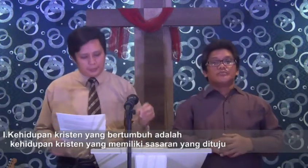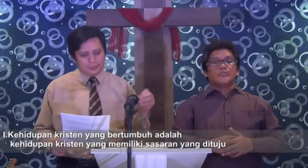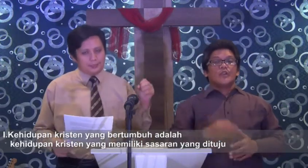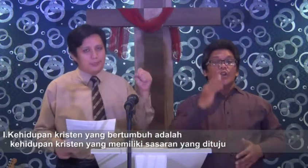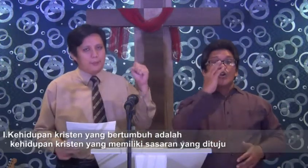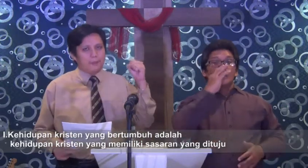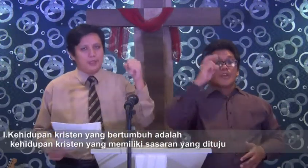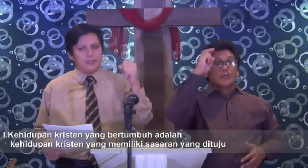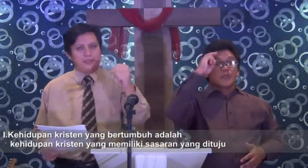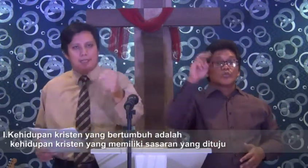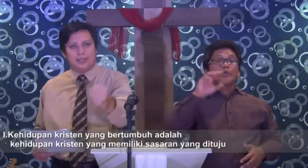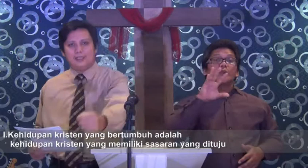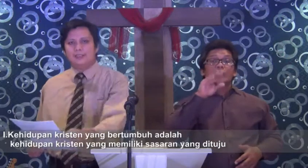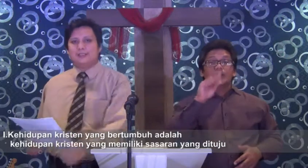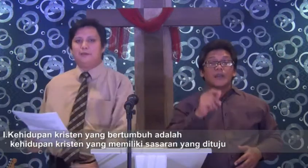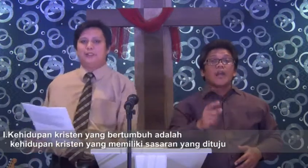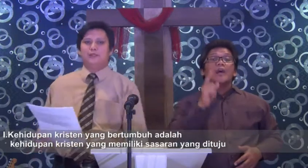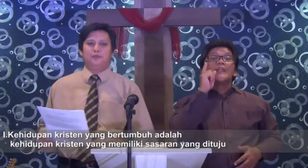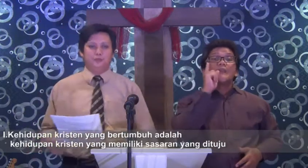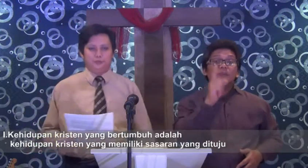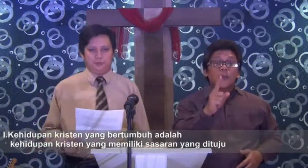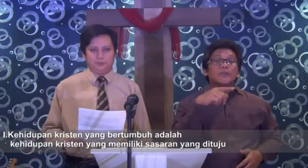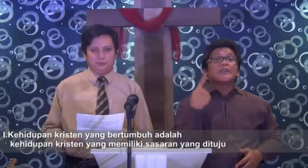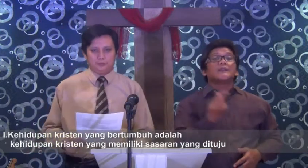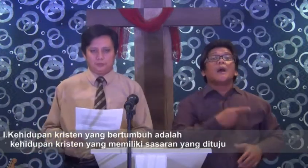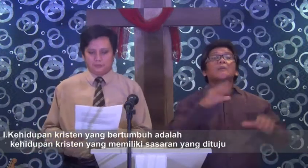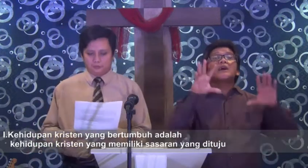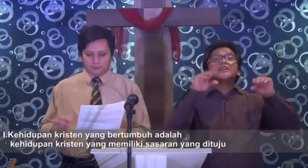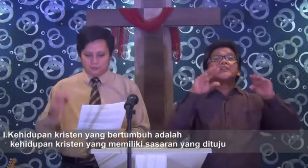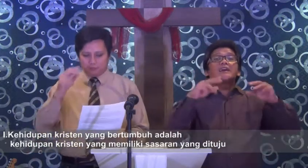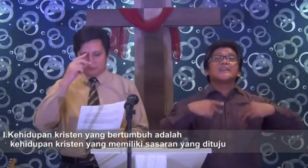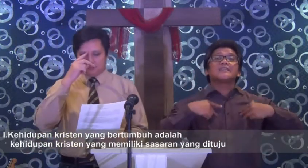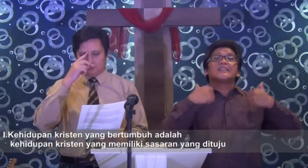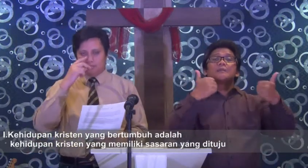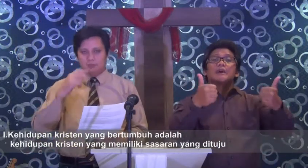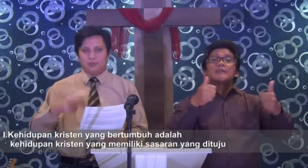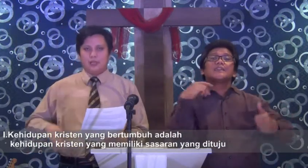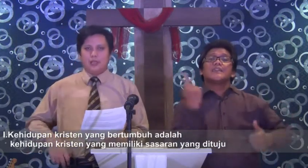Firman Tuhan berkata, tetaplah kerjakan keselamatanmu.